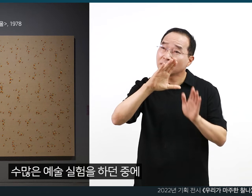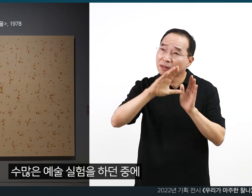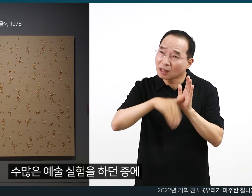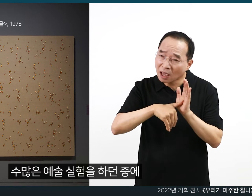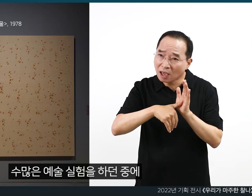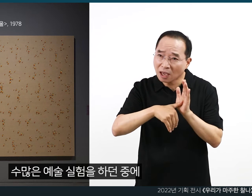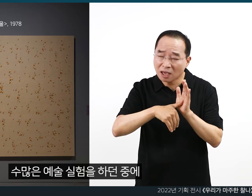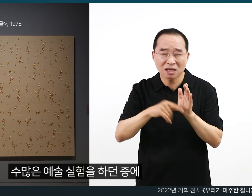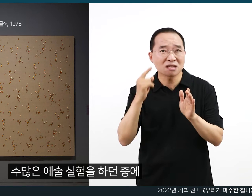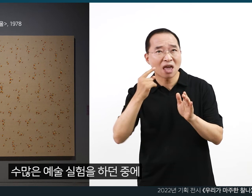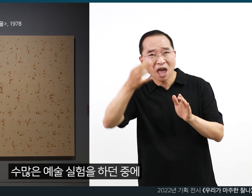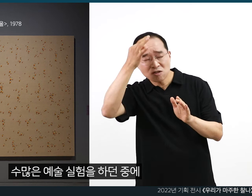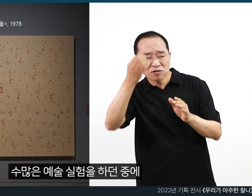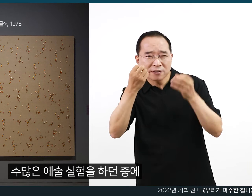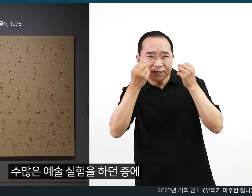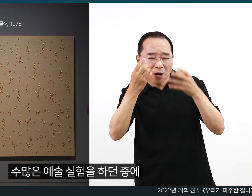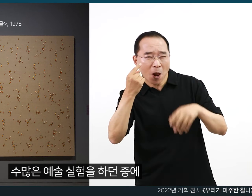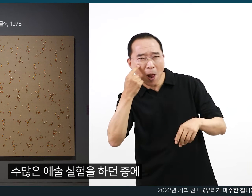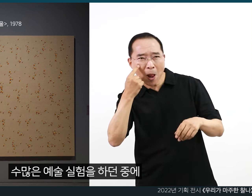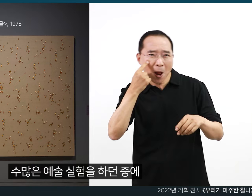수많은 예술 실험을 하던 중에